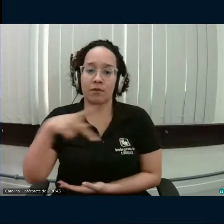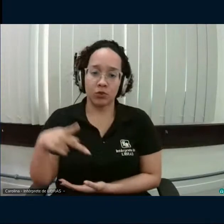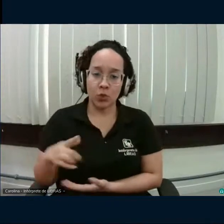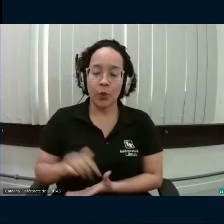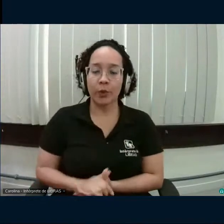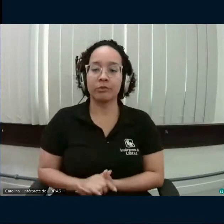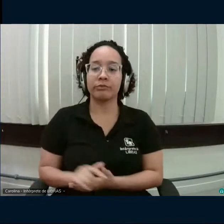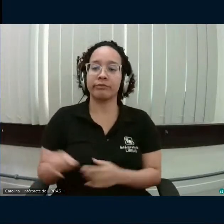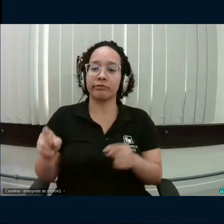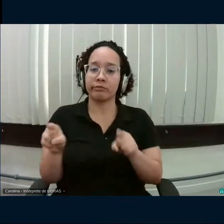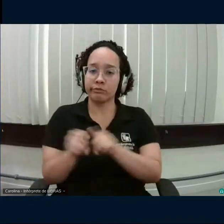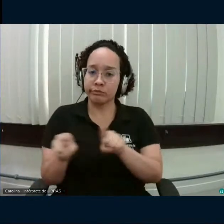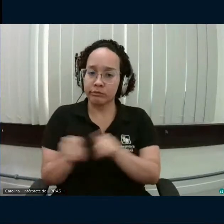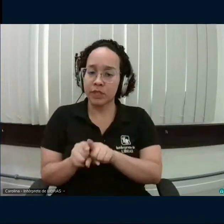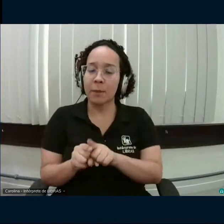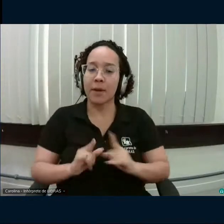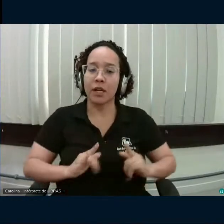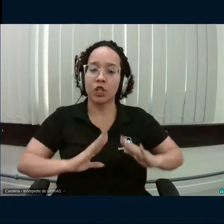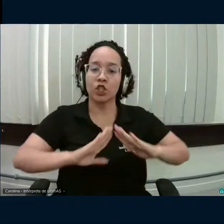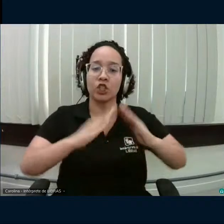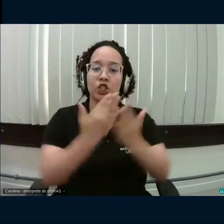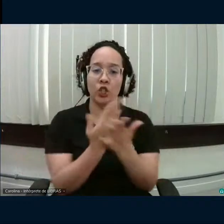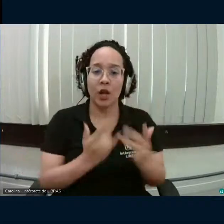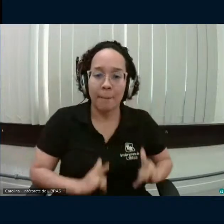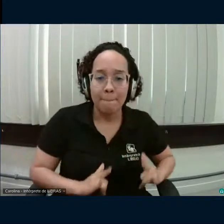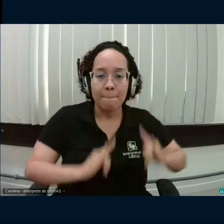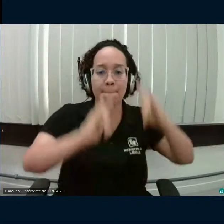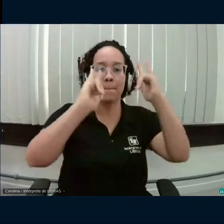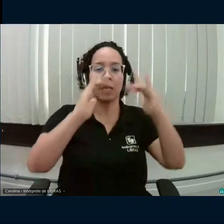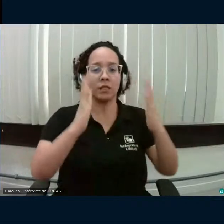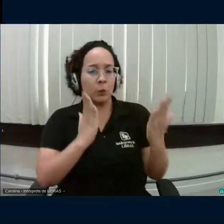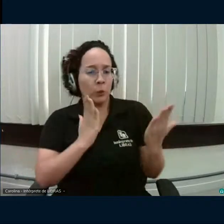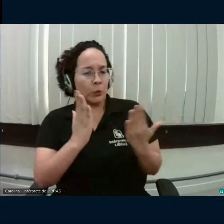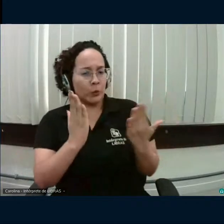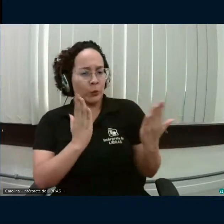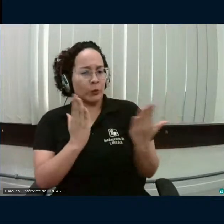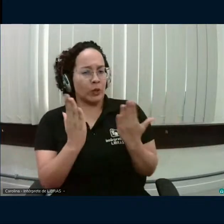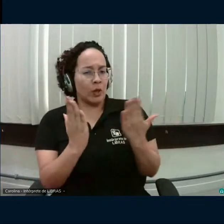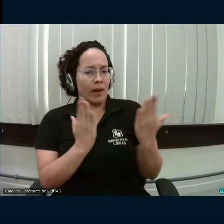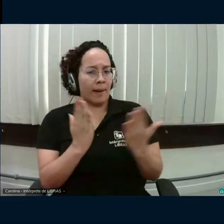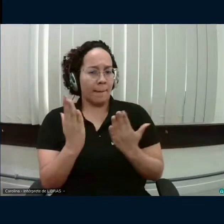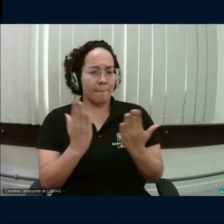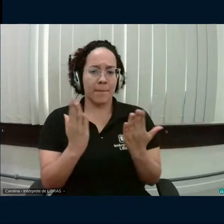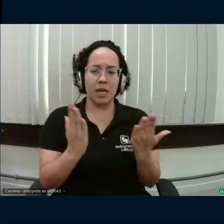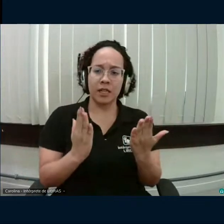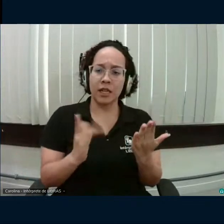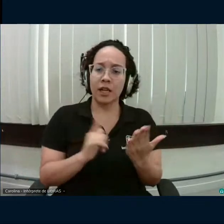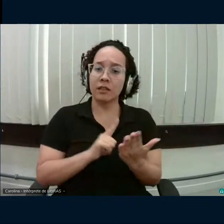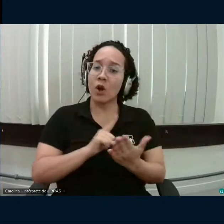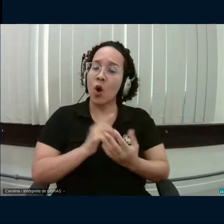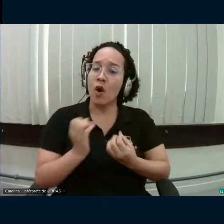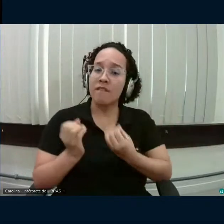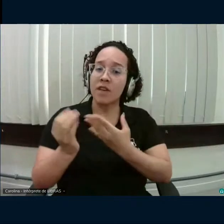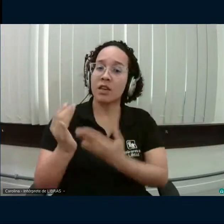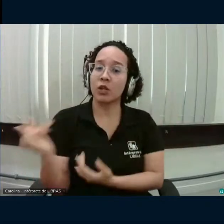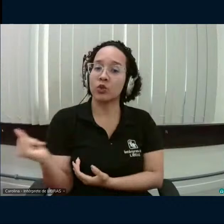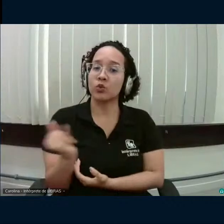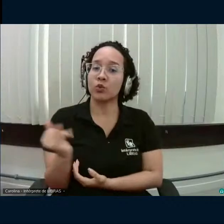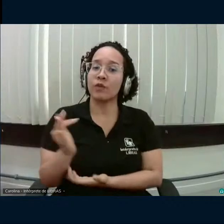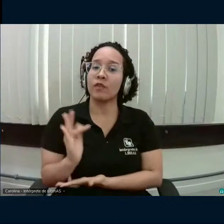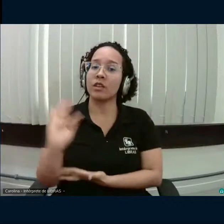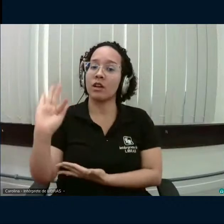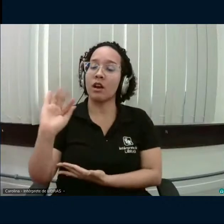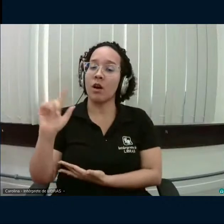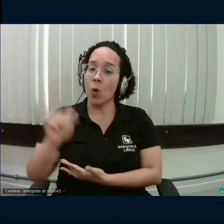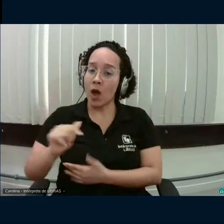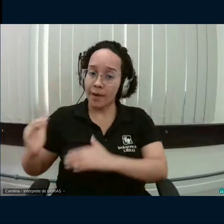nas condições físicas e materiais das escolas. Quando a gente compara a condição de oferta dos institutos federais, é muito superior às